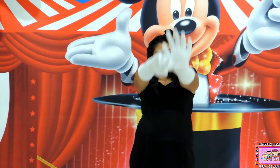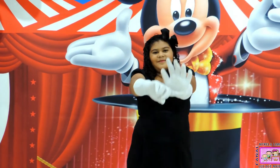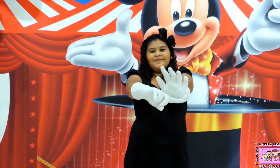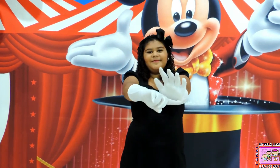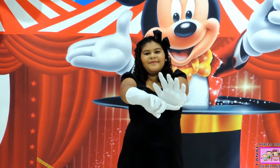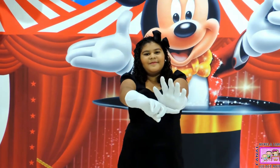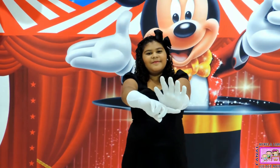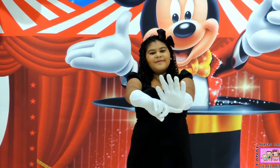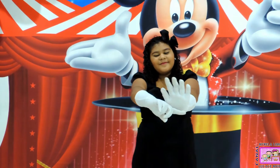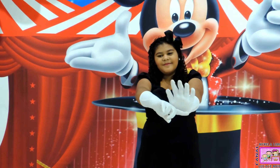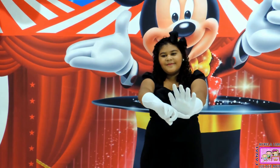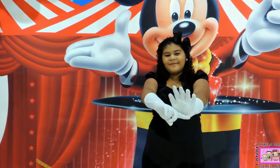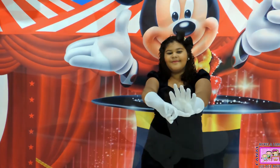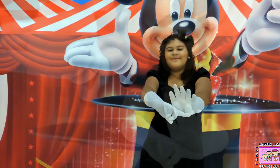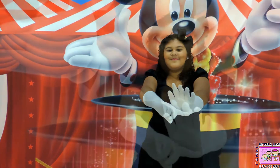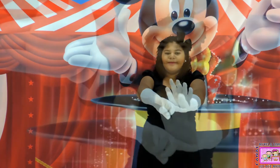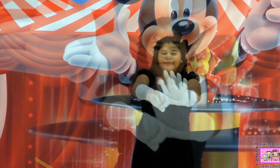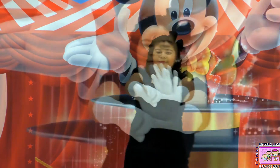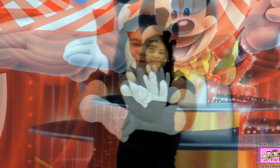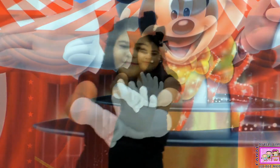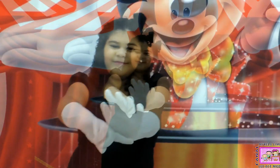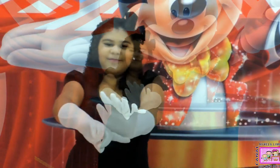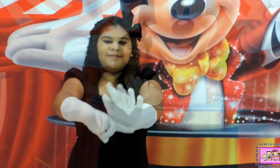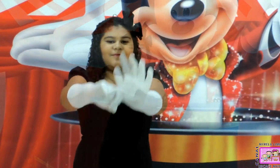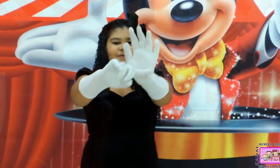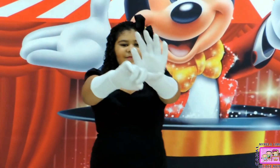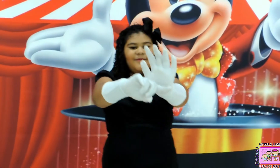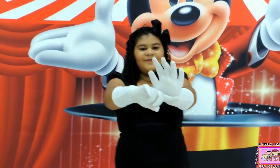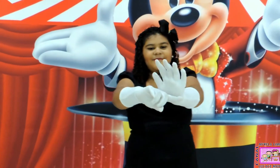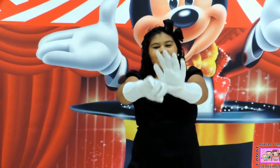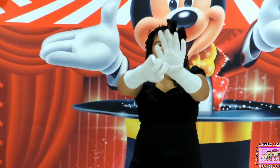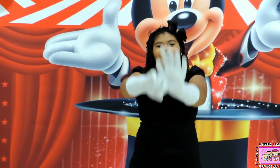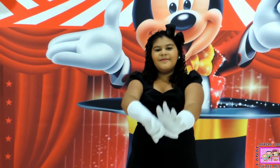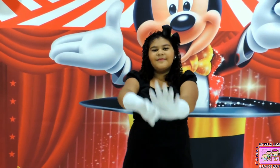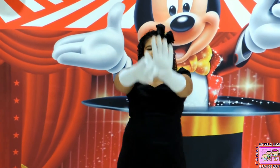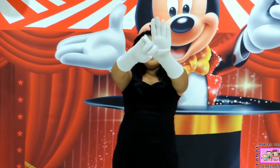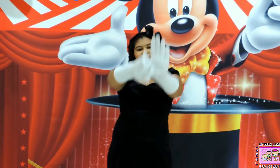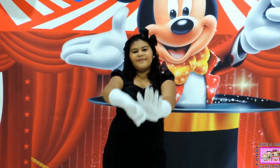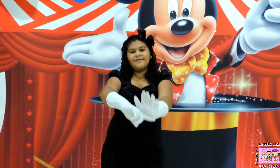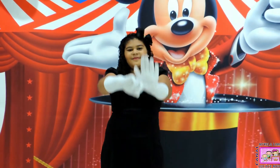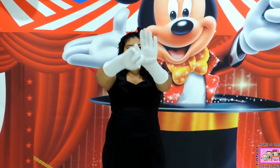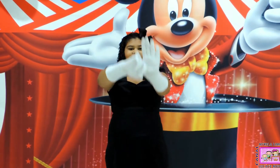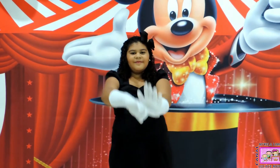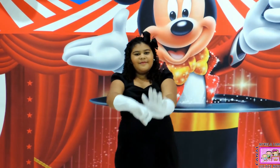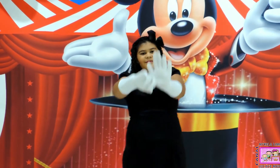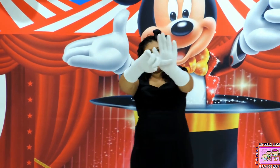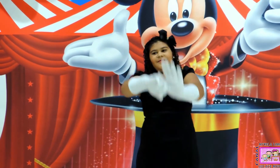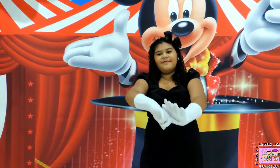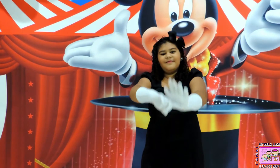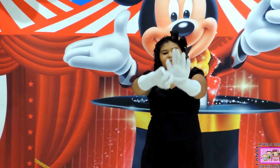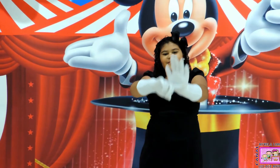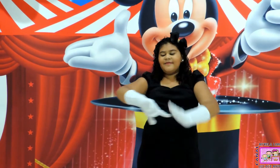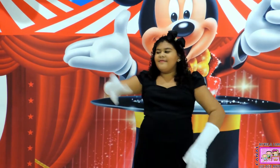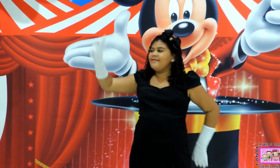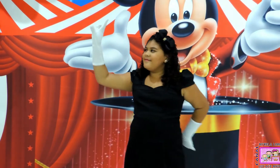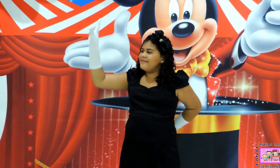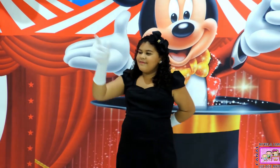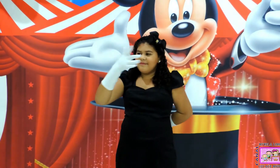Alguém que estende a mão Pra ajudar a levantar o